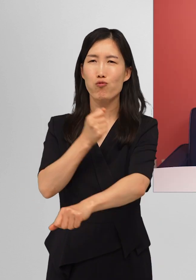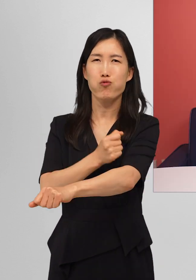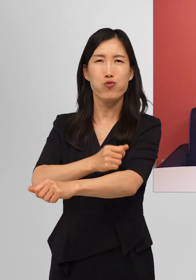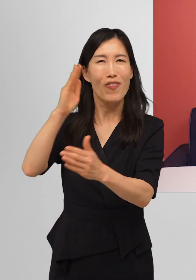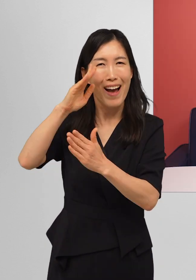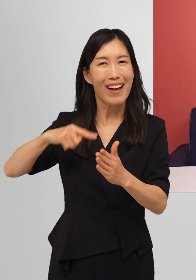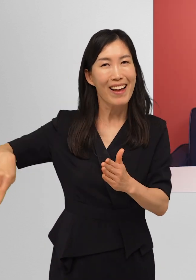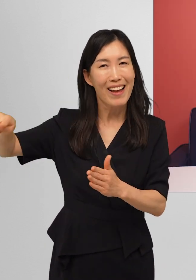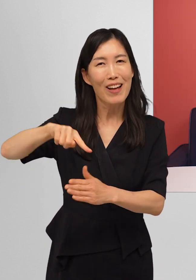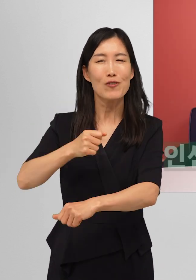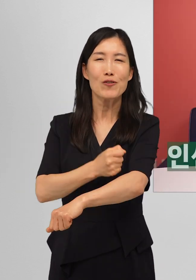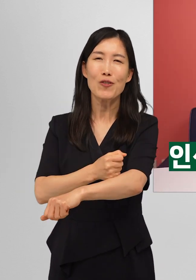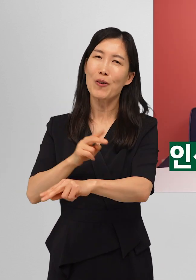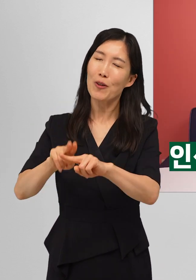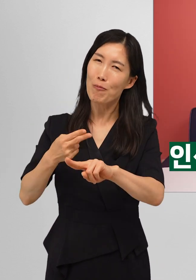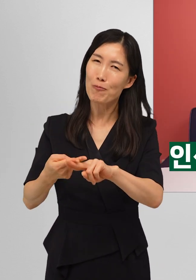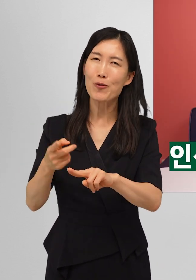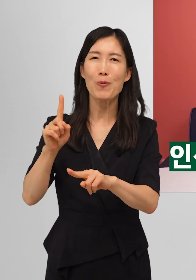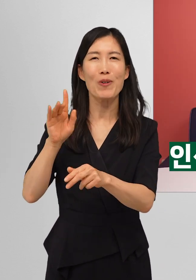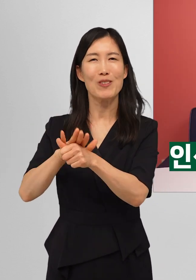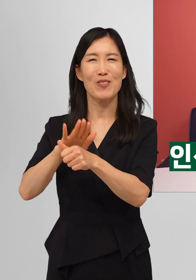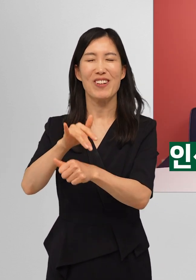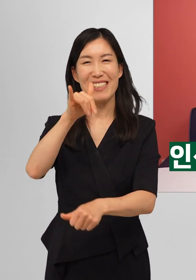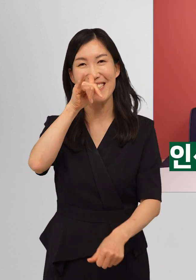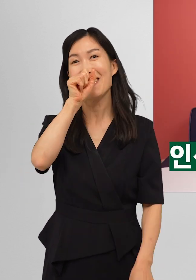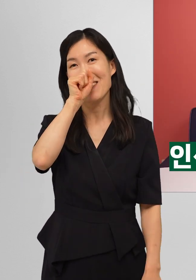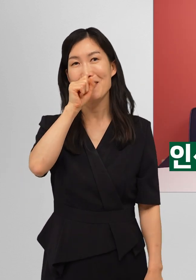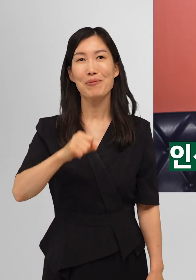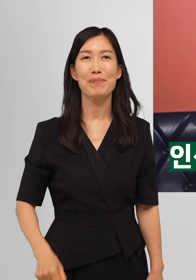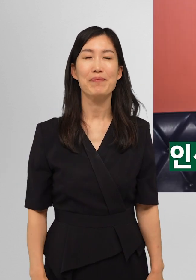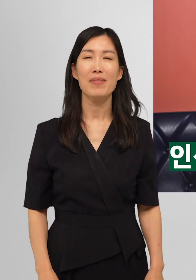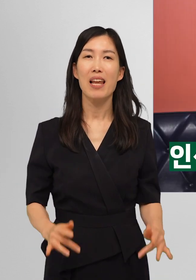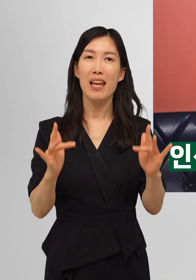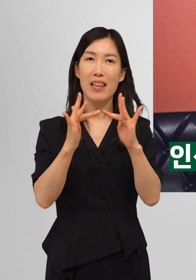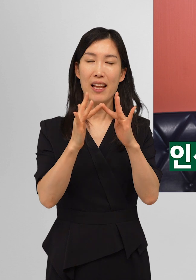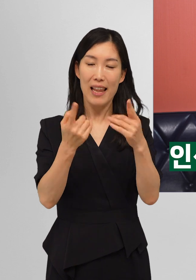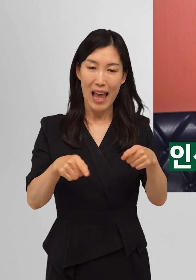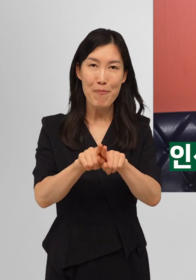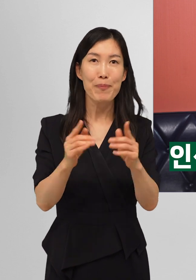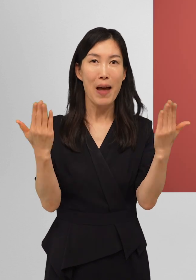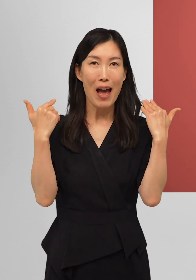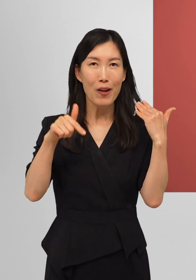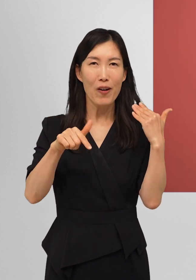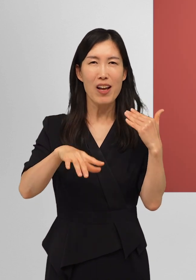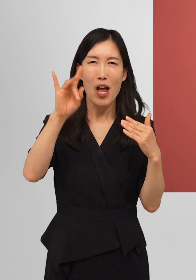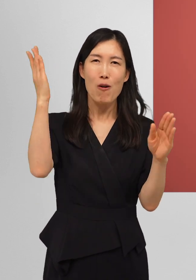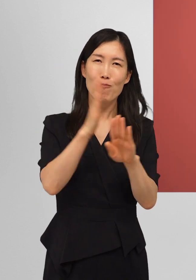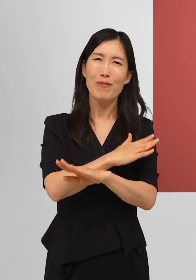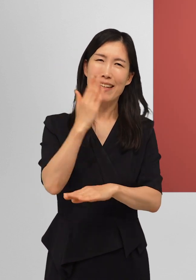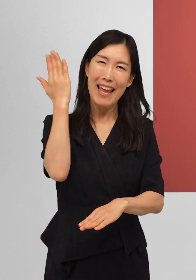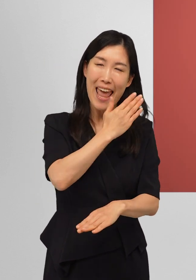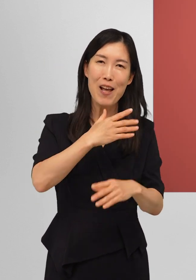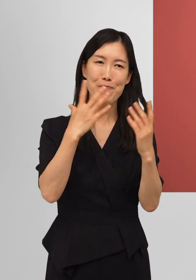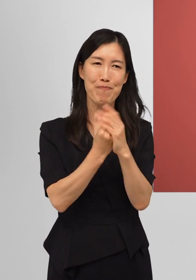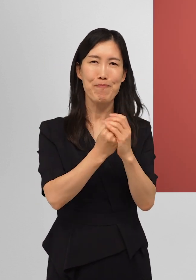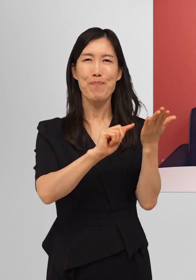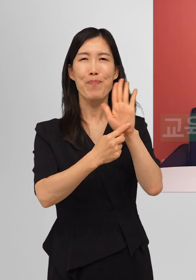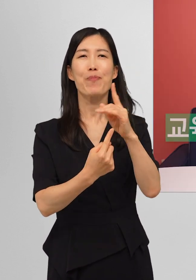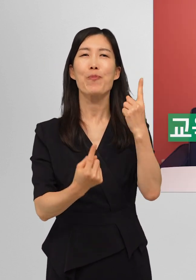활성화되려면 학생들에게 인센티브 같은 걸 좀 주면 어떨까. 그런 과정이었으면 좋겠고요. 고정된 완성형이